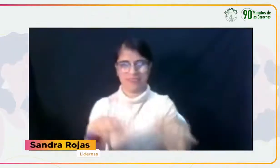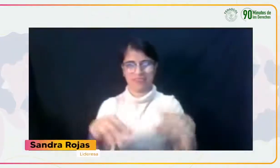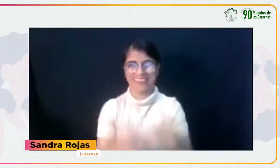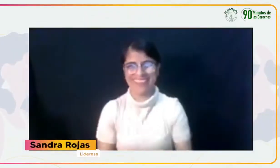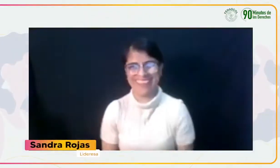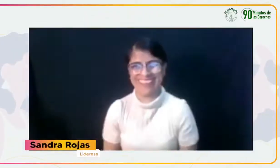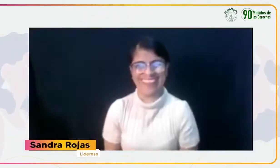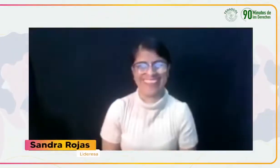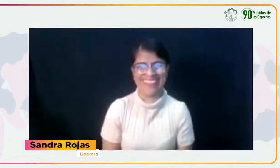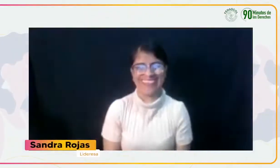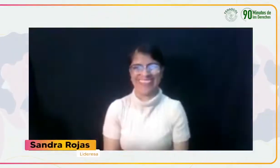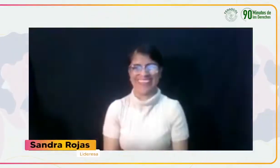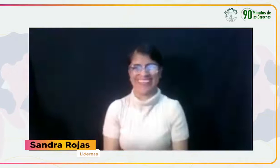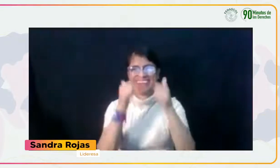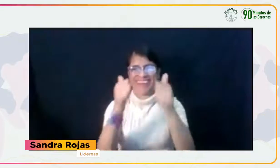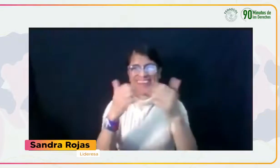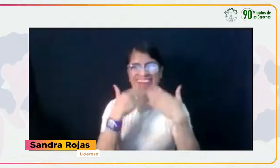Sí, yo sé que por temas de tiempo.